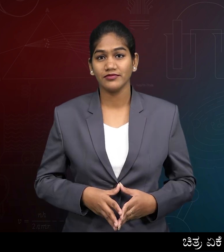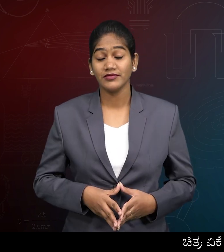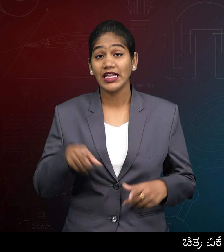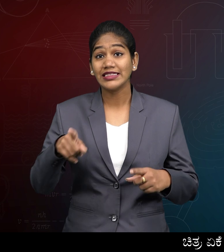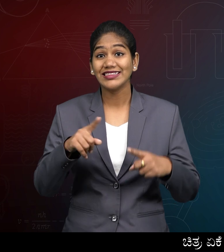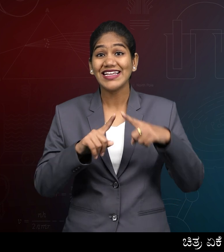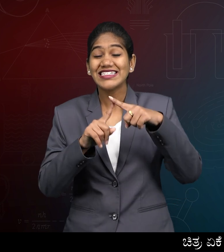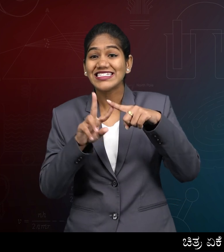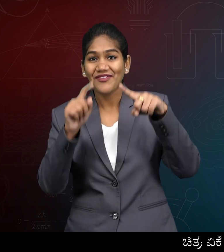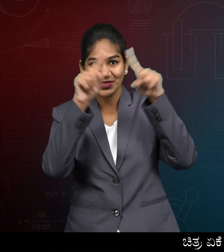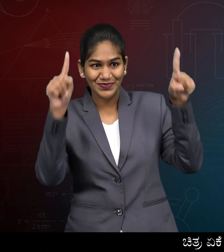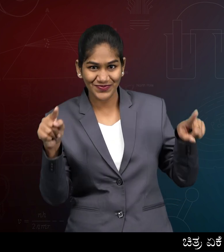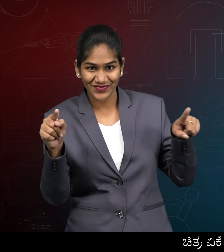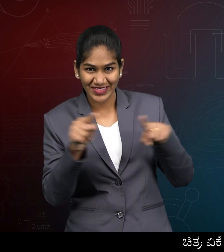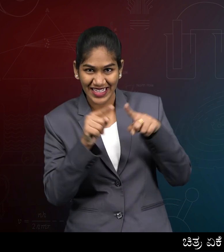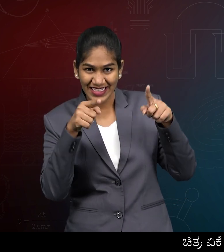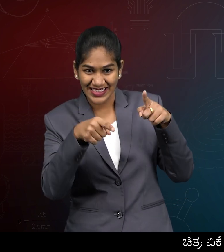ಚಿತ್ರ ಏಕೆ ವಿರೂಪಗೊಳ್ಳುತ್ತದೆ?